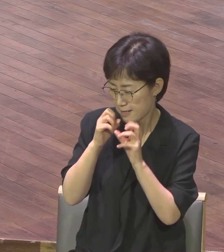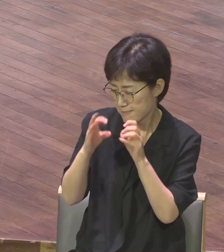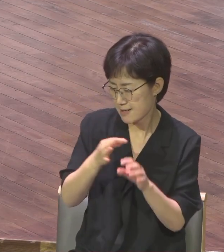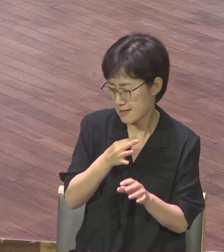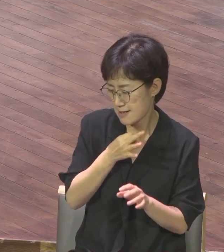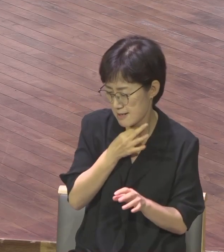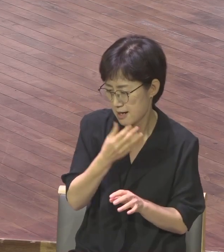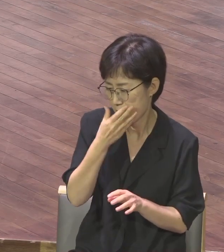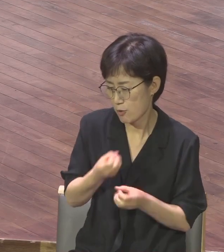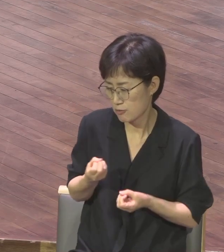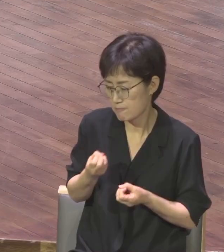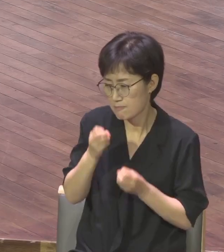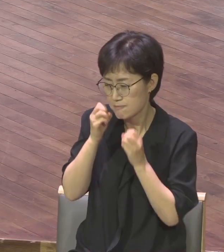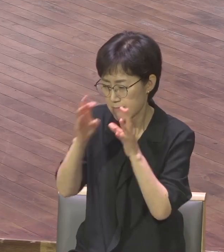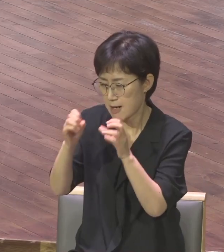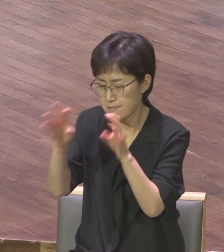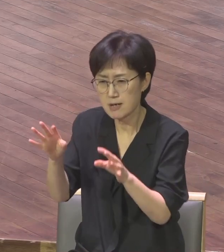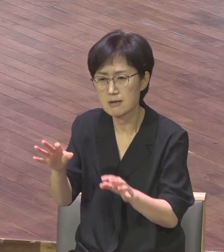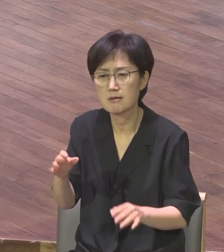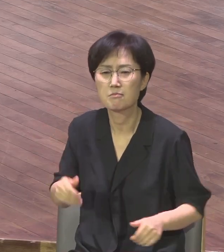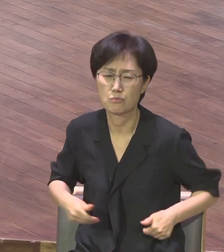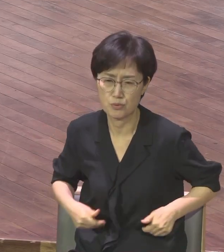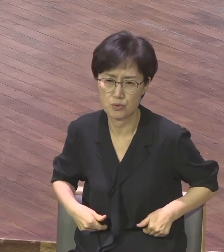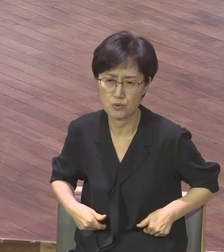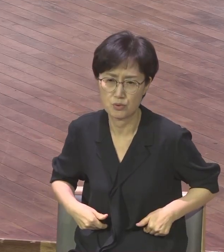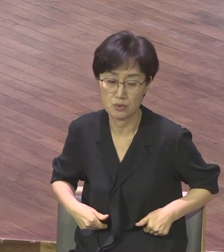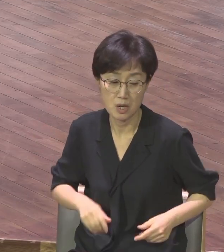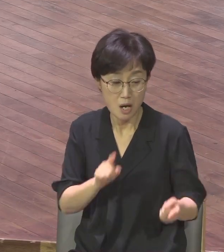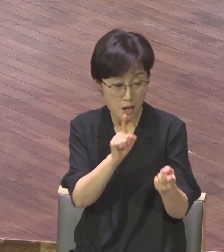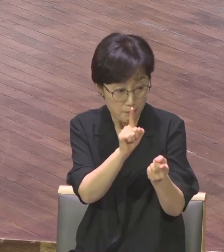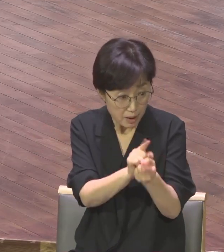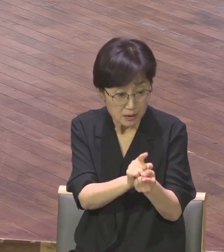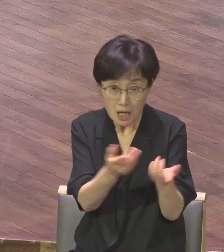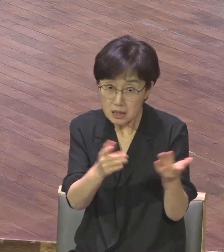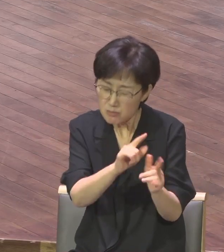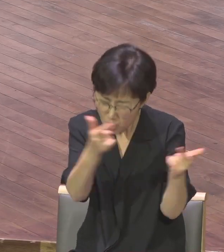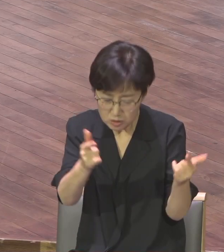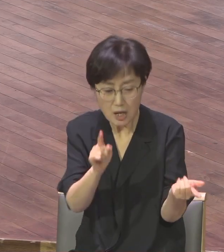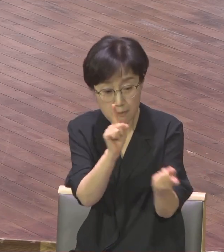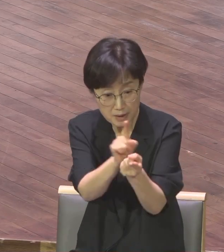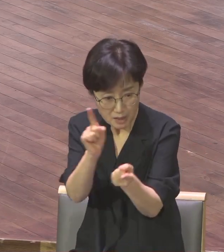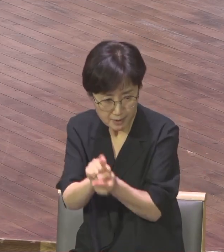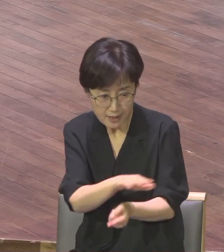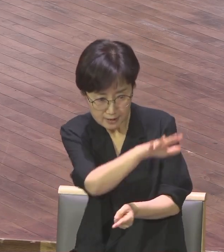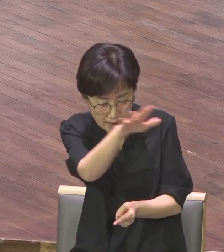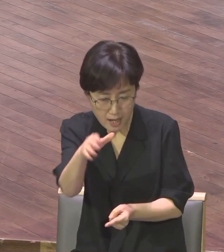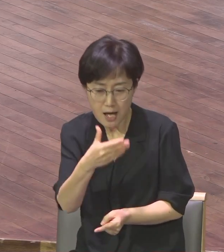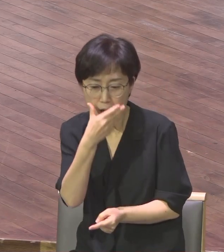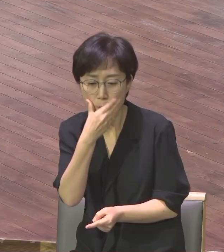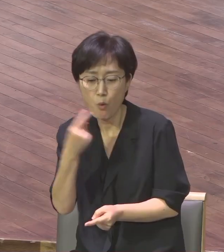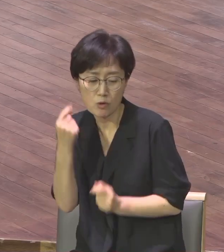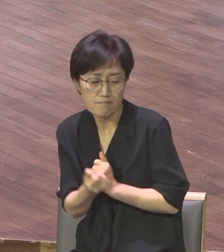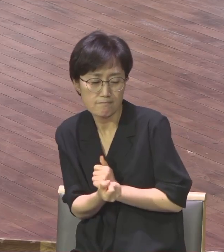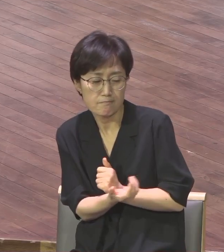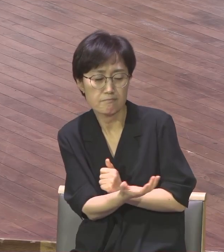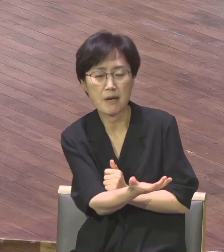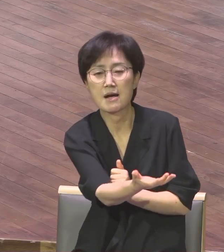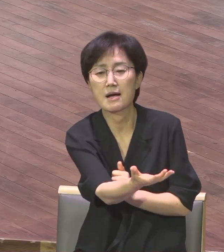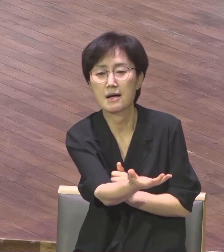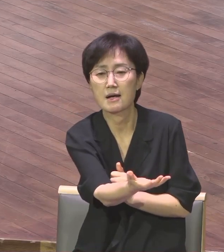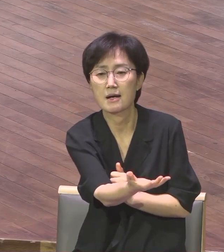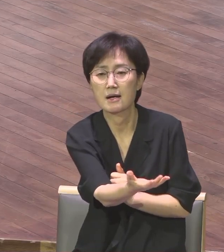만나게 해준대. 업무 때문에 만나든 뭐 때문에 만나든 만나는 사람에게 영향 입히라고. 뭐